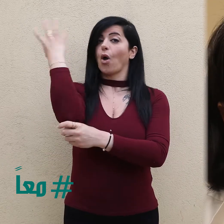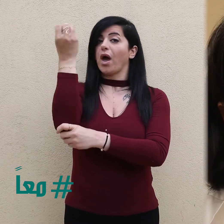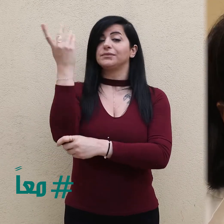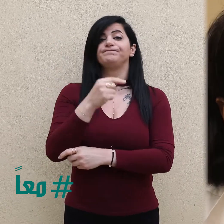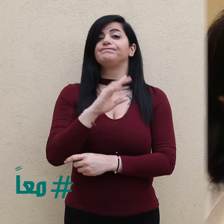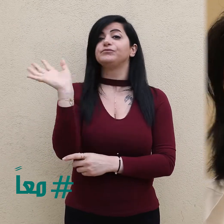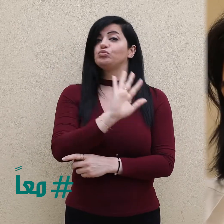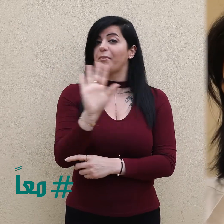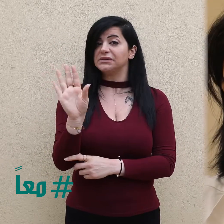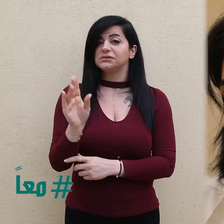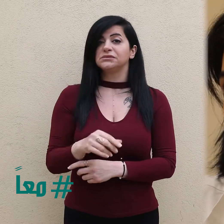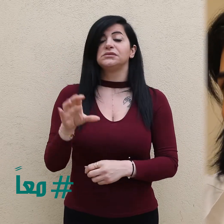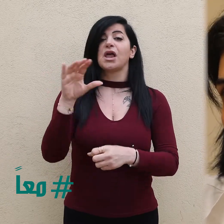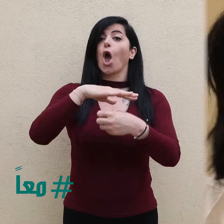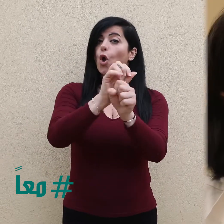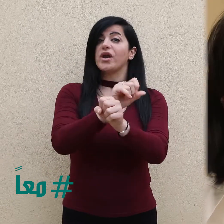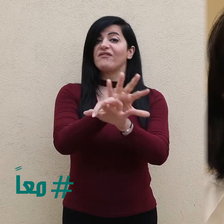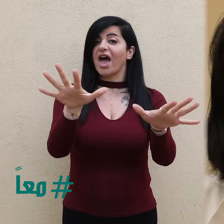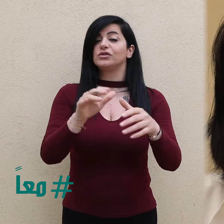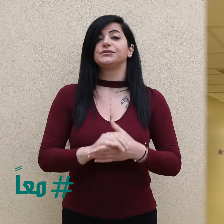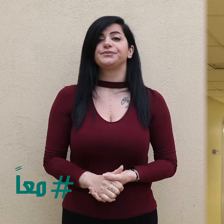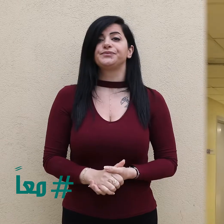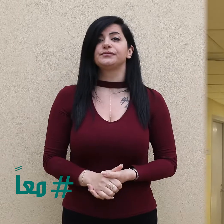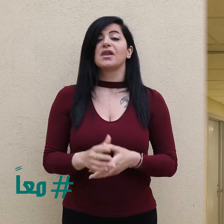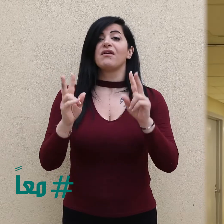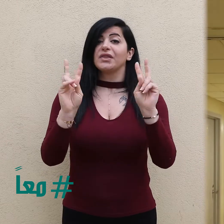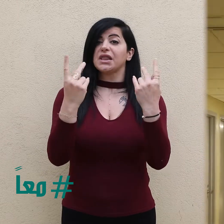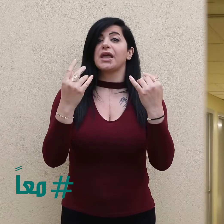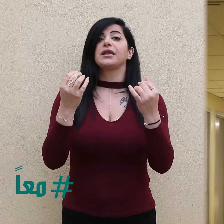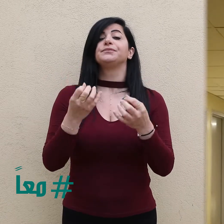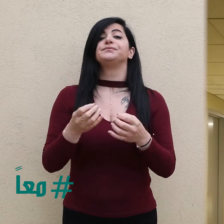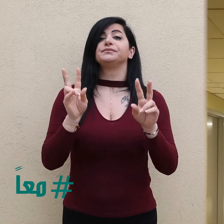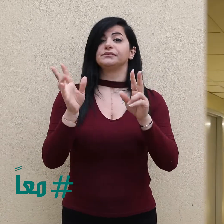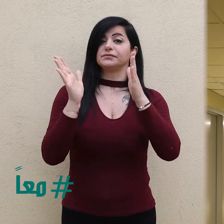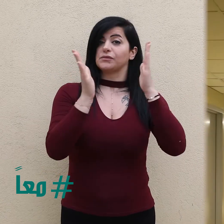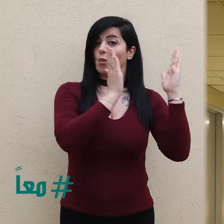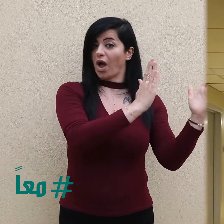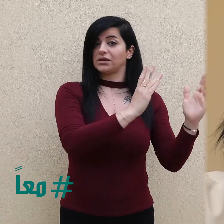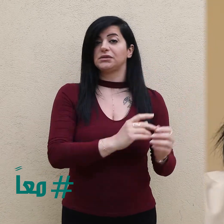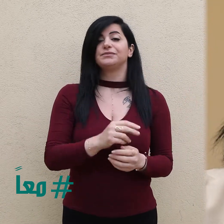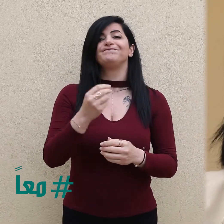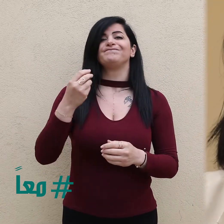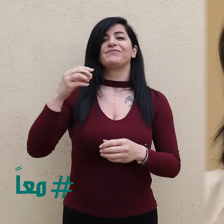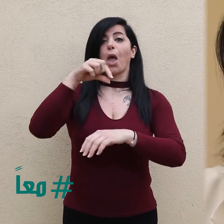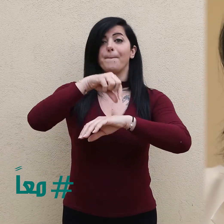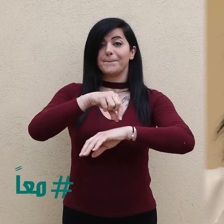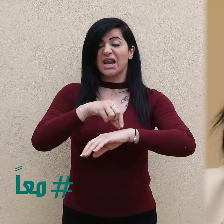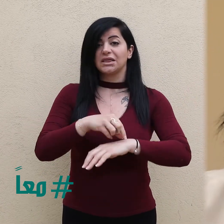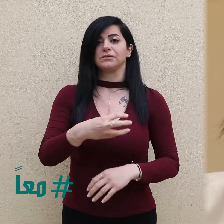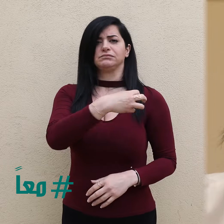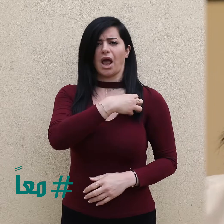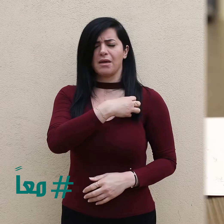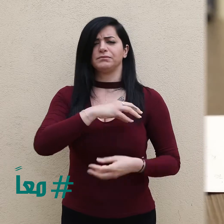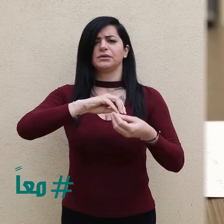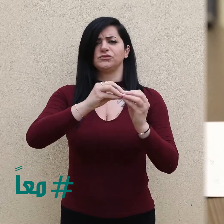الطوارئ ليتشخص بالكورونا أما ليعمل فحص الكورونا؟ الطوارئ عندها مهمتين، تستوعب مرضى الكورونا ومهمة تستوعب